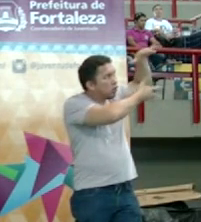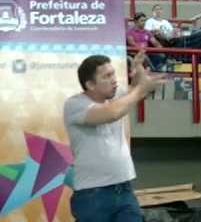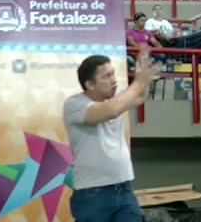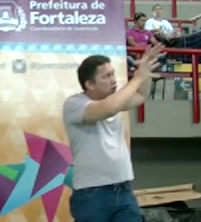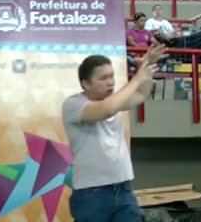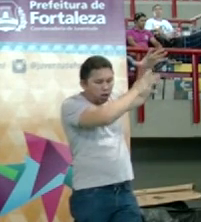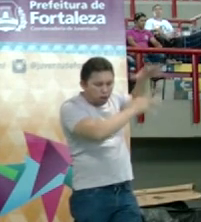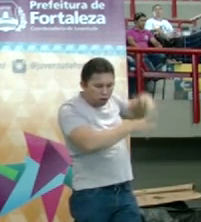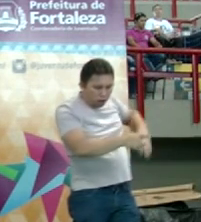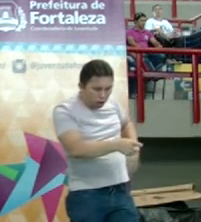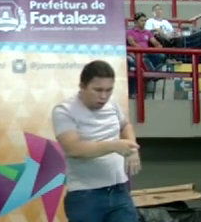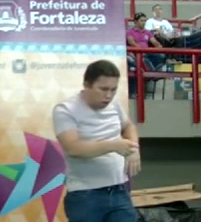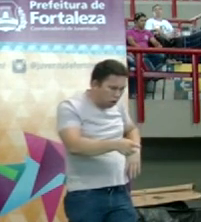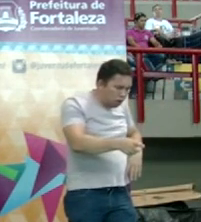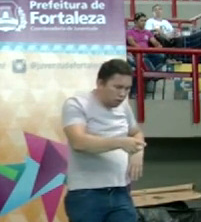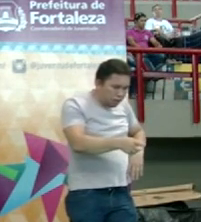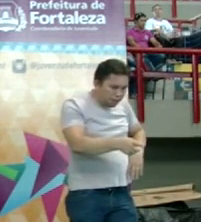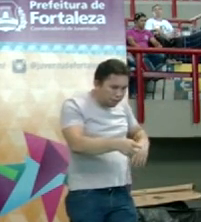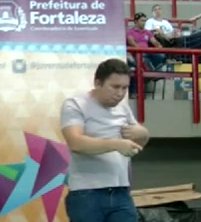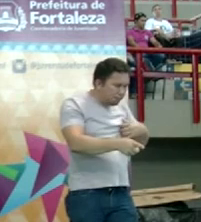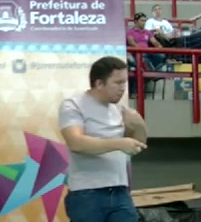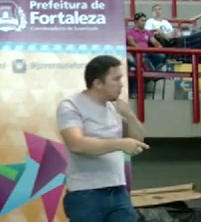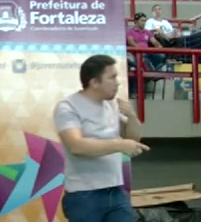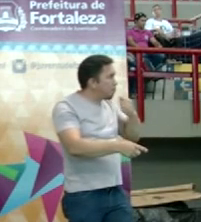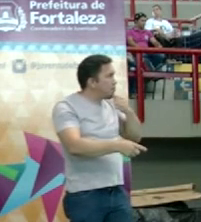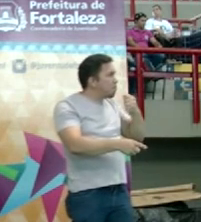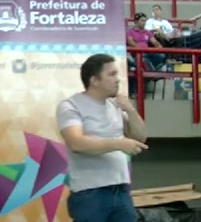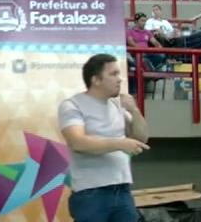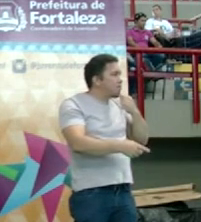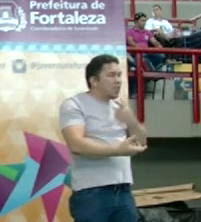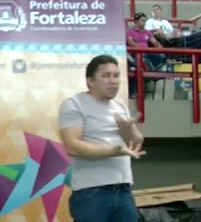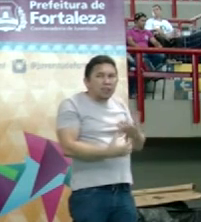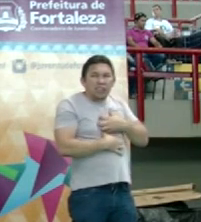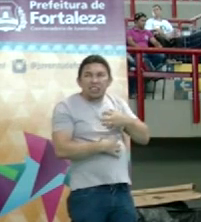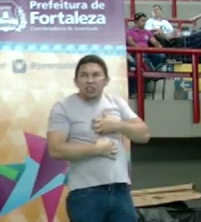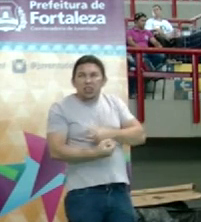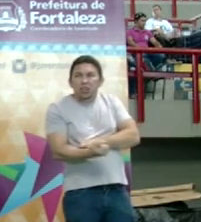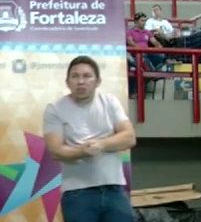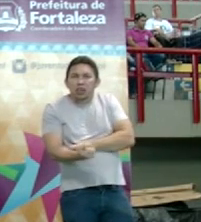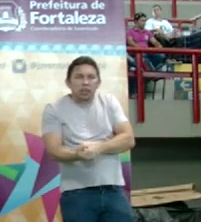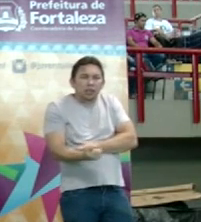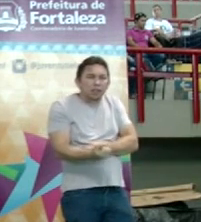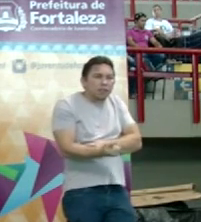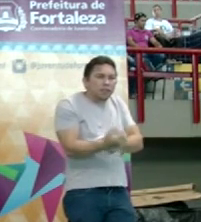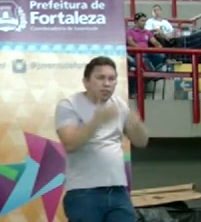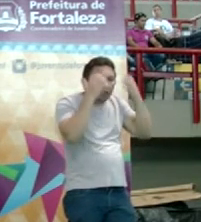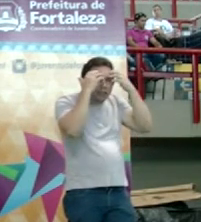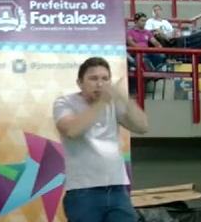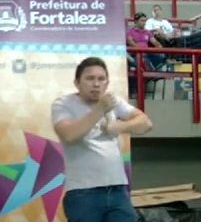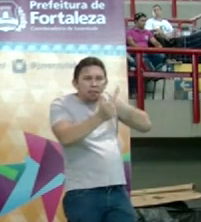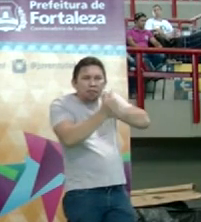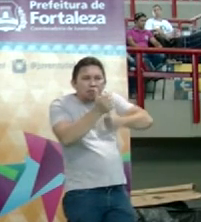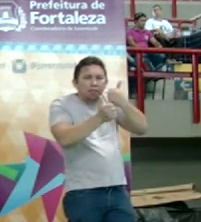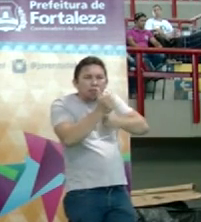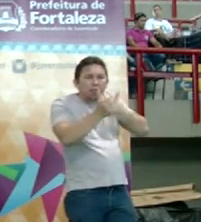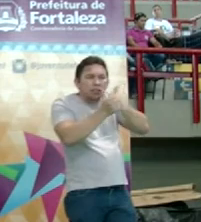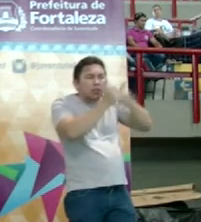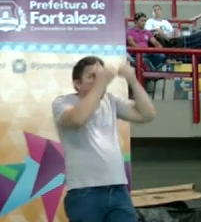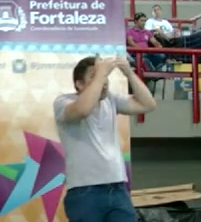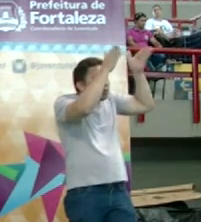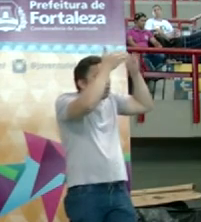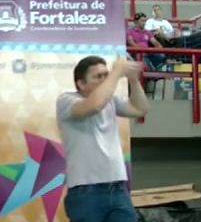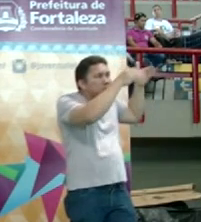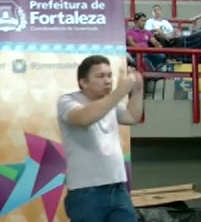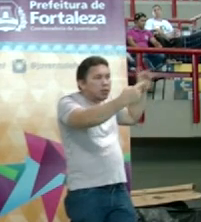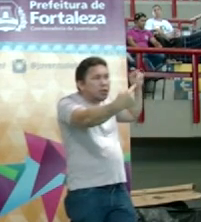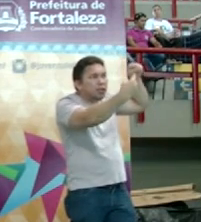que por motivos diversos, entre eles o nervosismo, não está conseguindo desbloquear